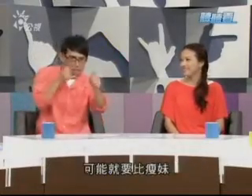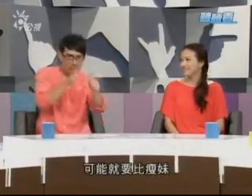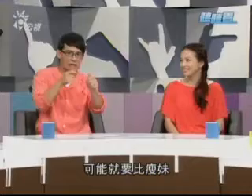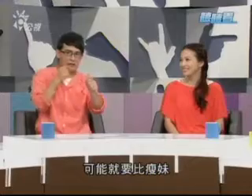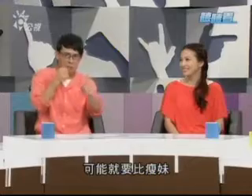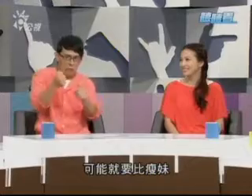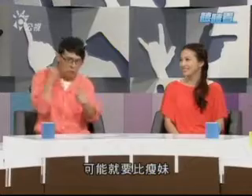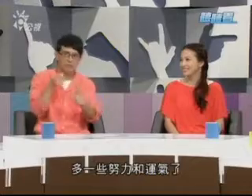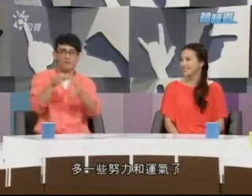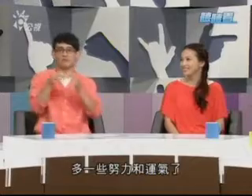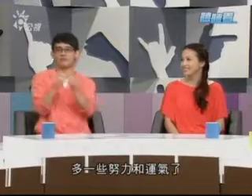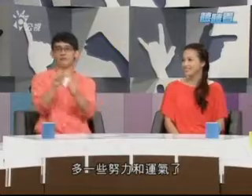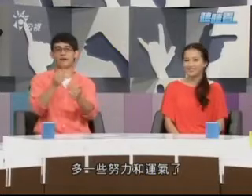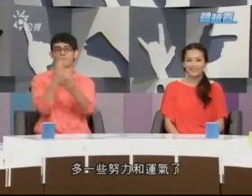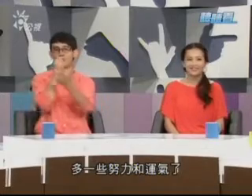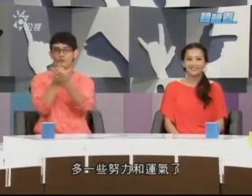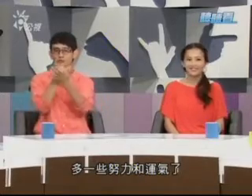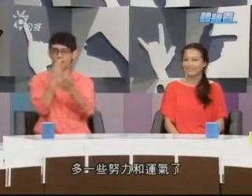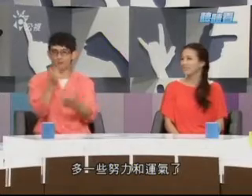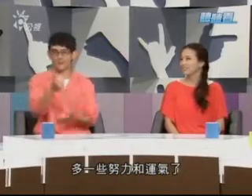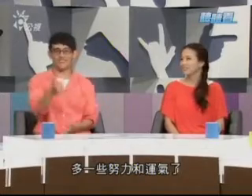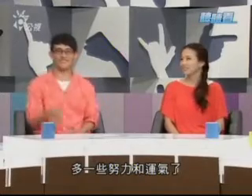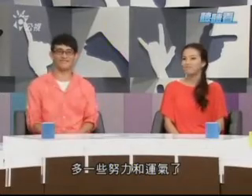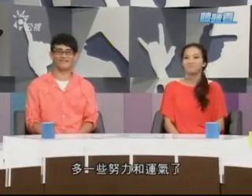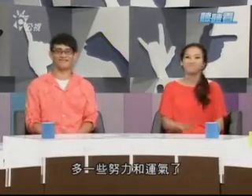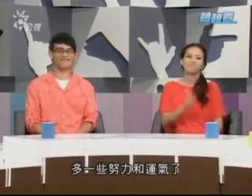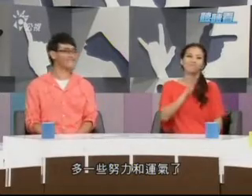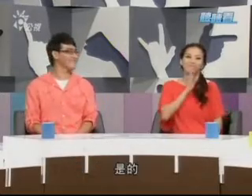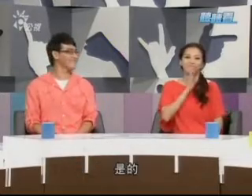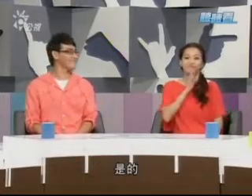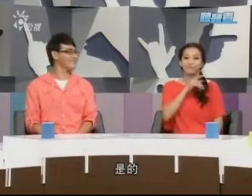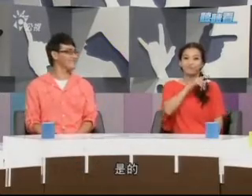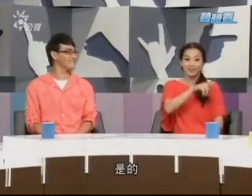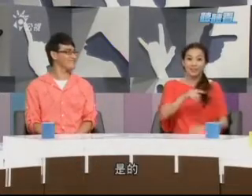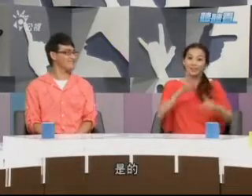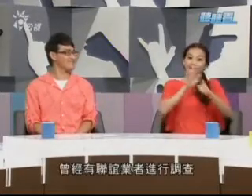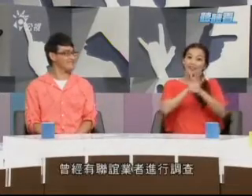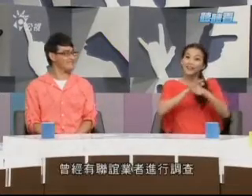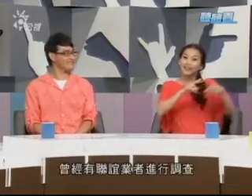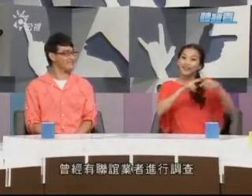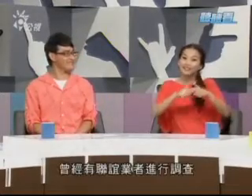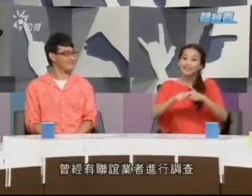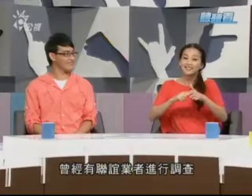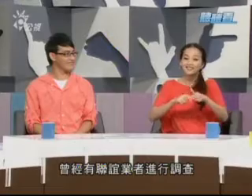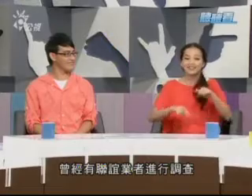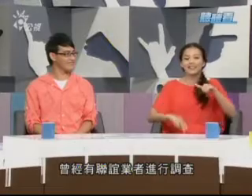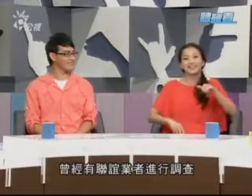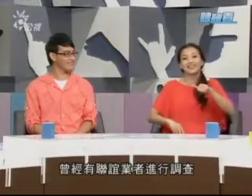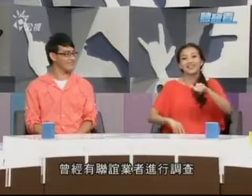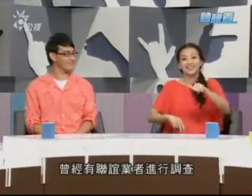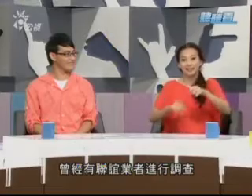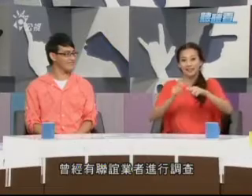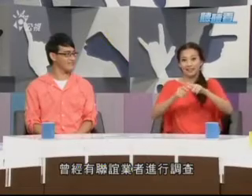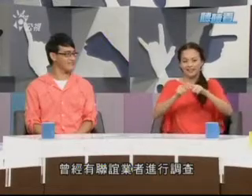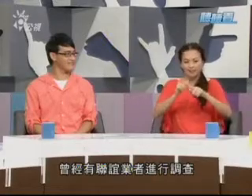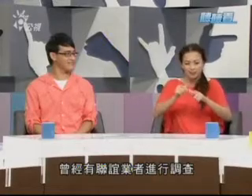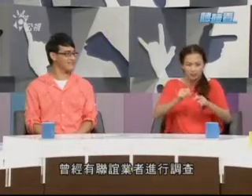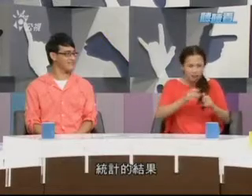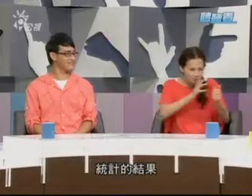就要比瘦妹多一些努力和运气了。 是的，曾经有联谊业者进行调查，统